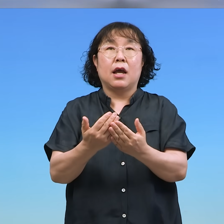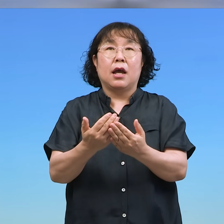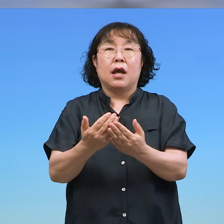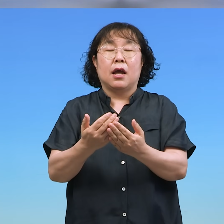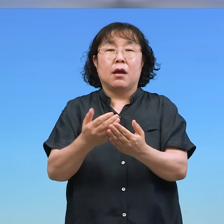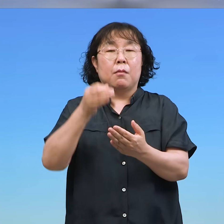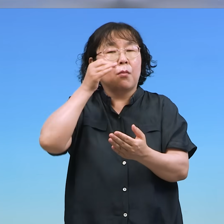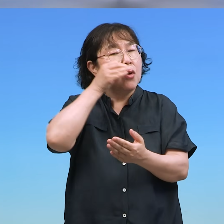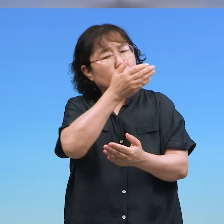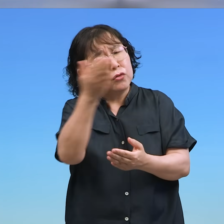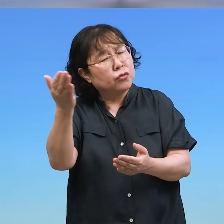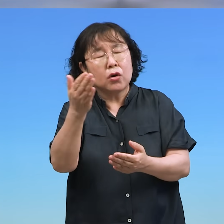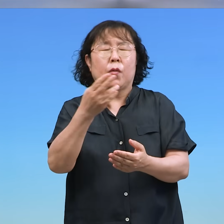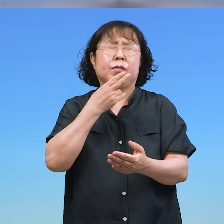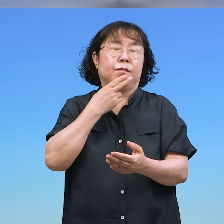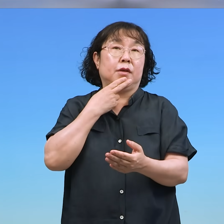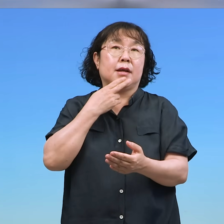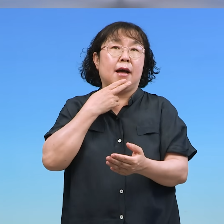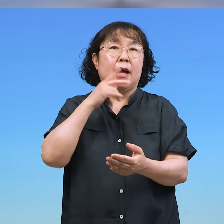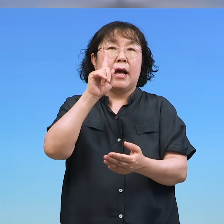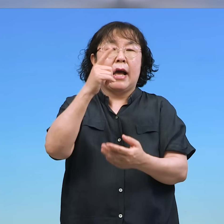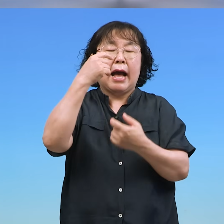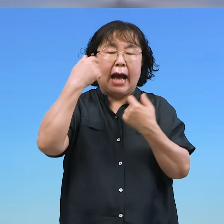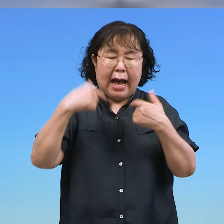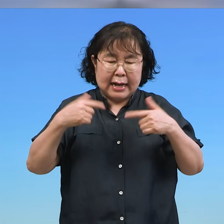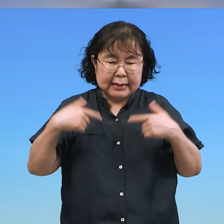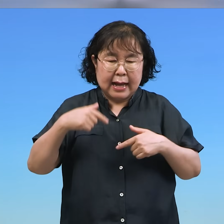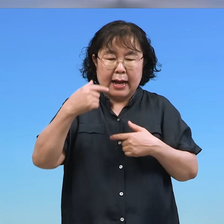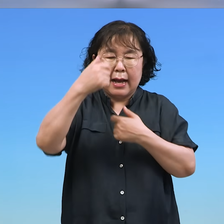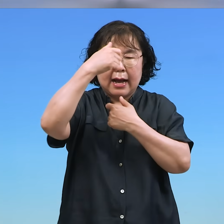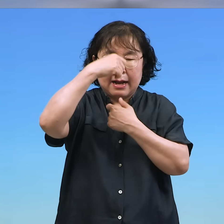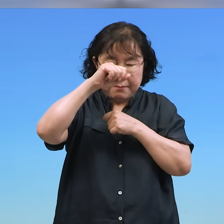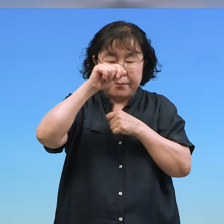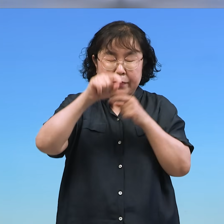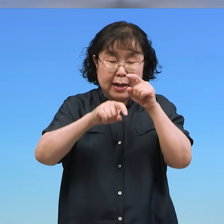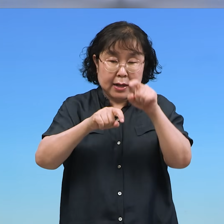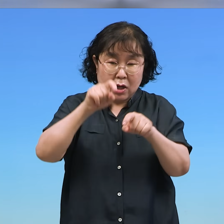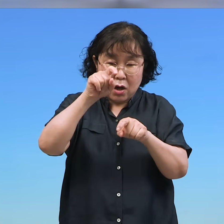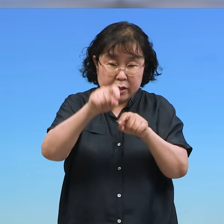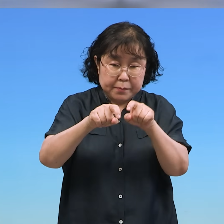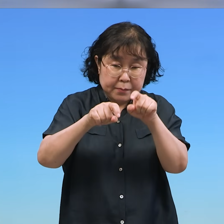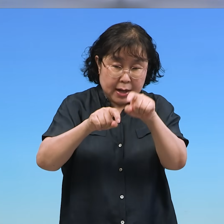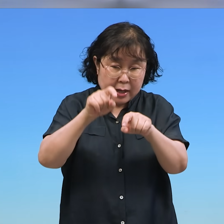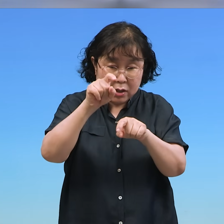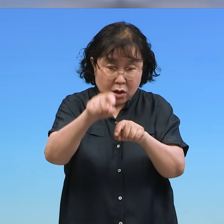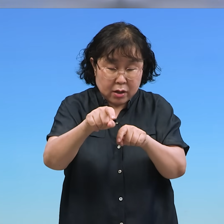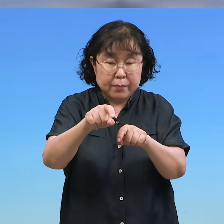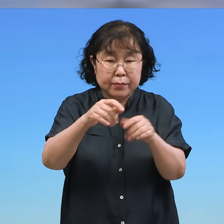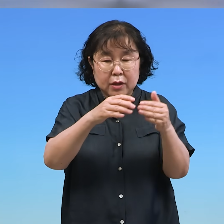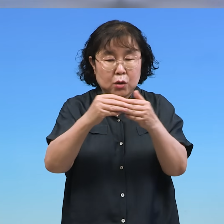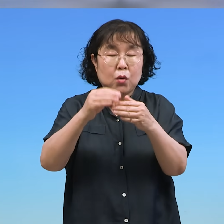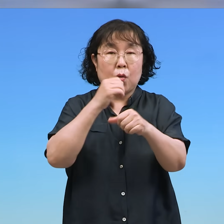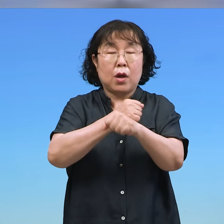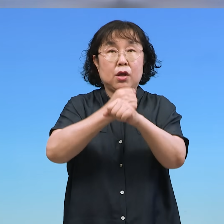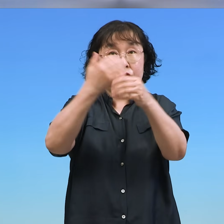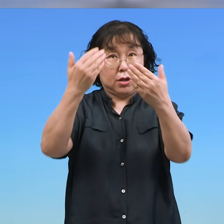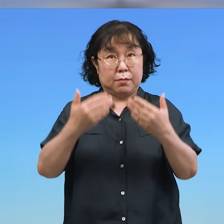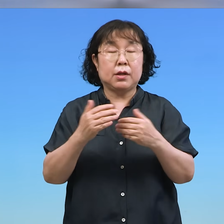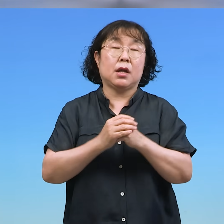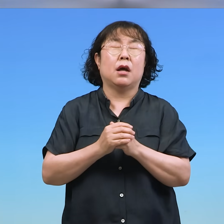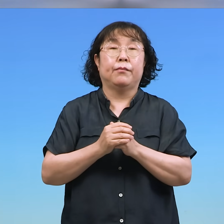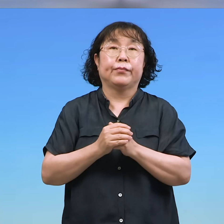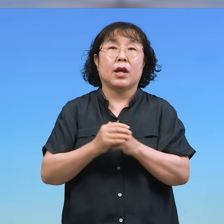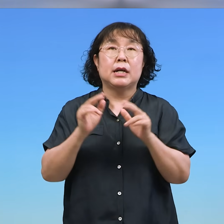아니에요. 한 걸음 한 걸음. 저희 교회가 여러분 아시지만 지금 이 송림 중고등학교를 빌려서 쓰고